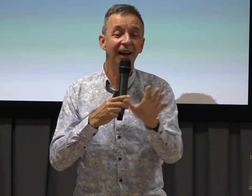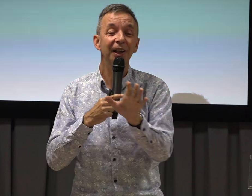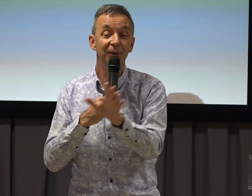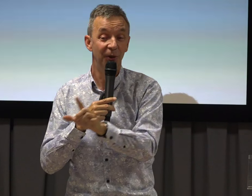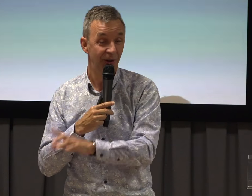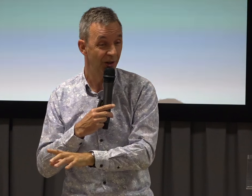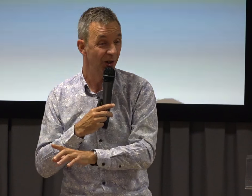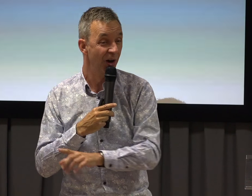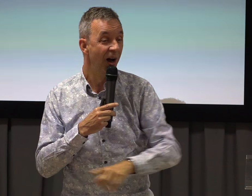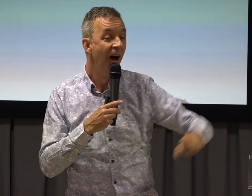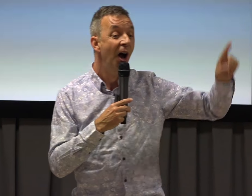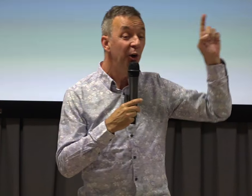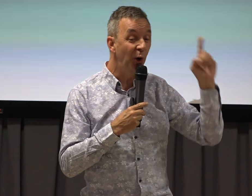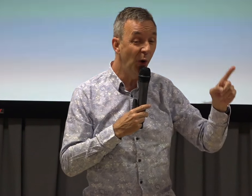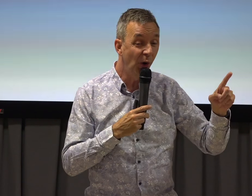en